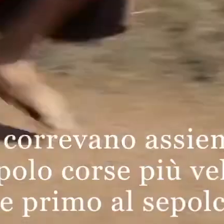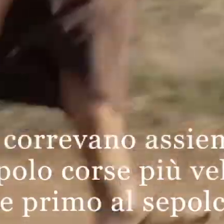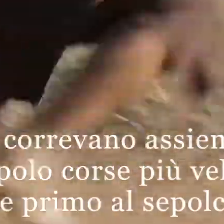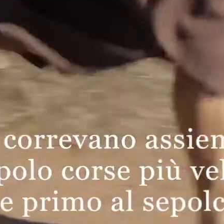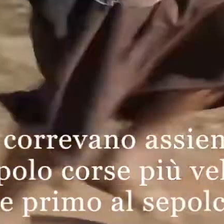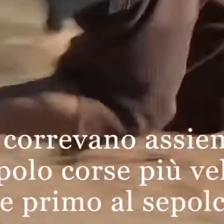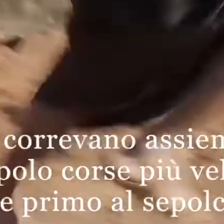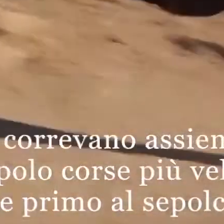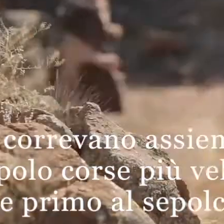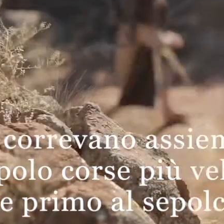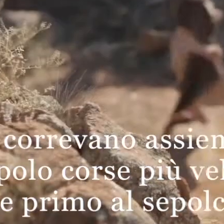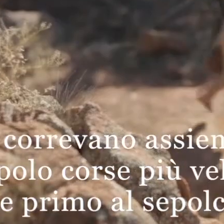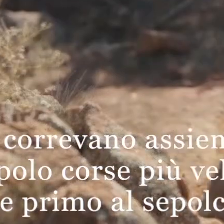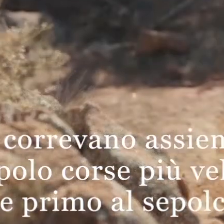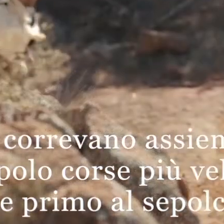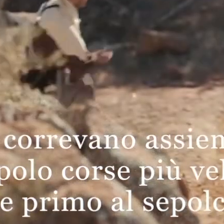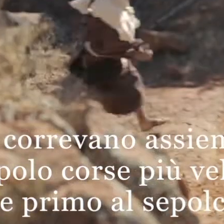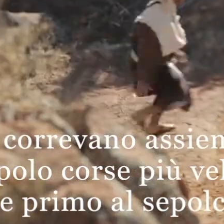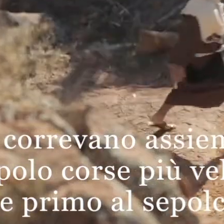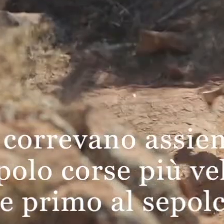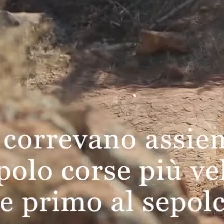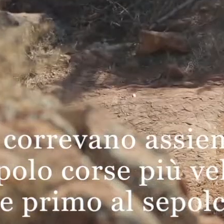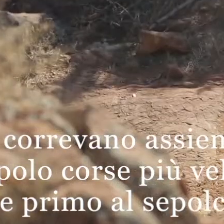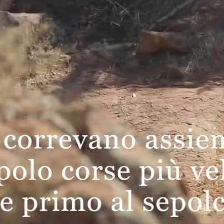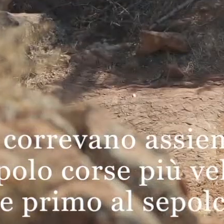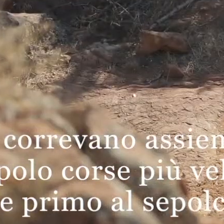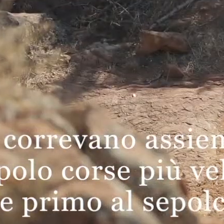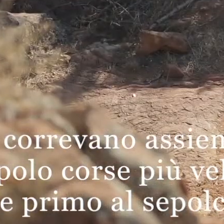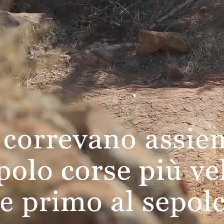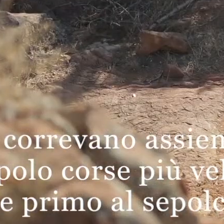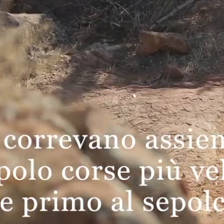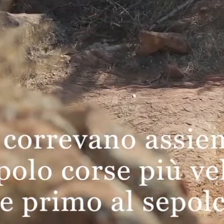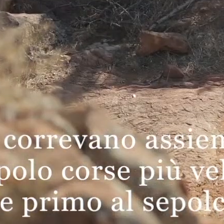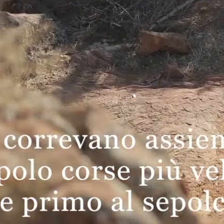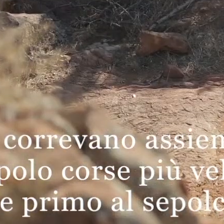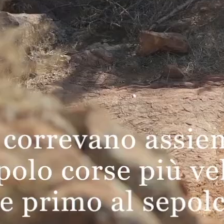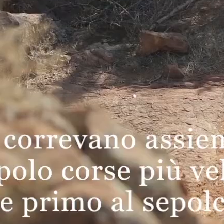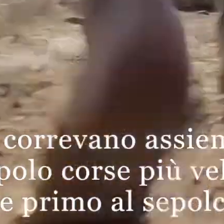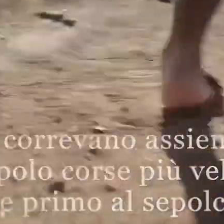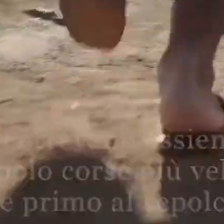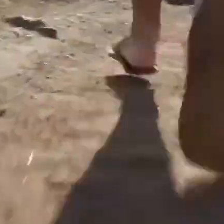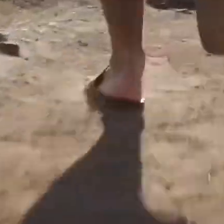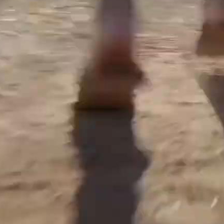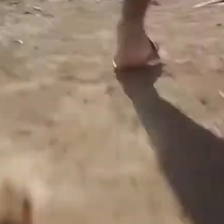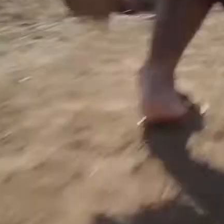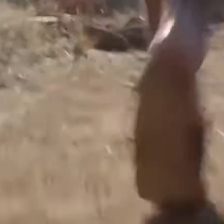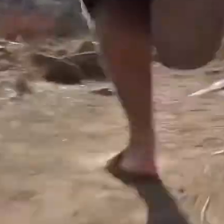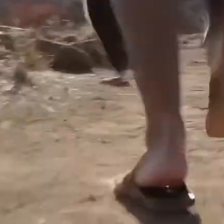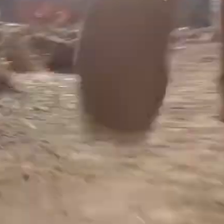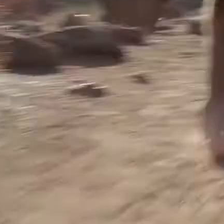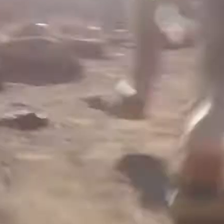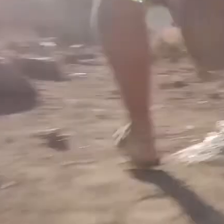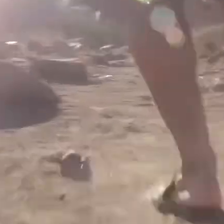Correvano assieme, ma l'altro discepolo corse più veloce di Pietro e giunse primo al sepolcro.